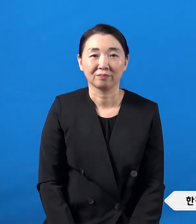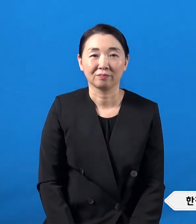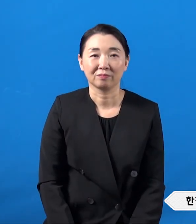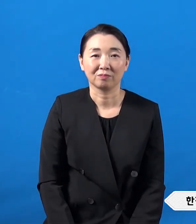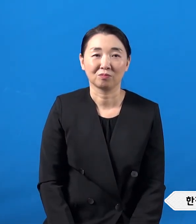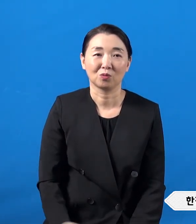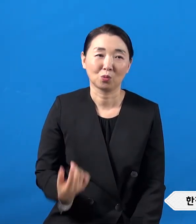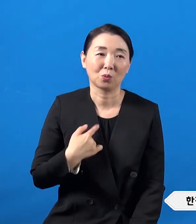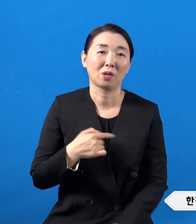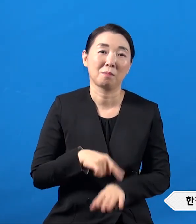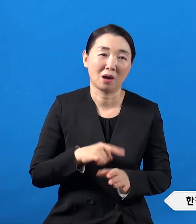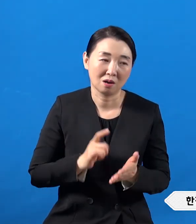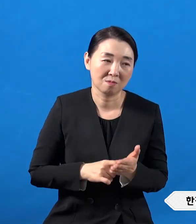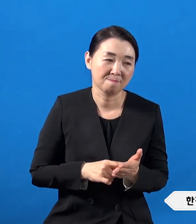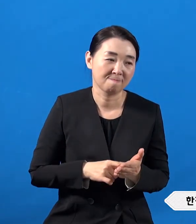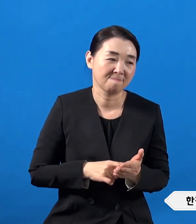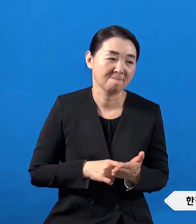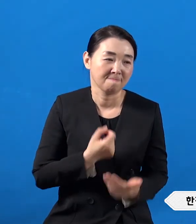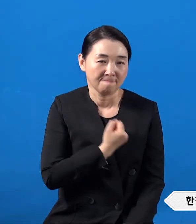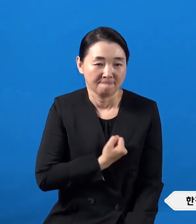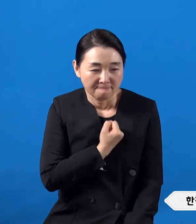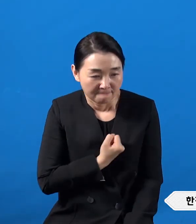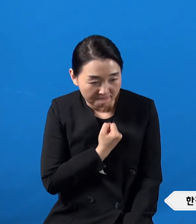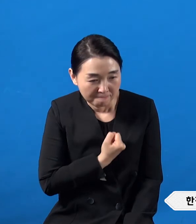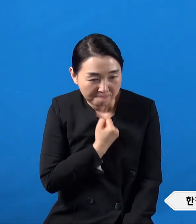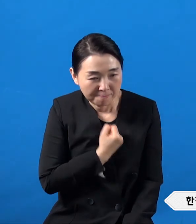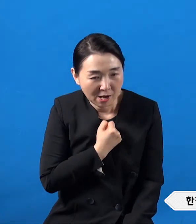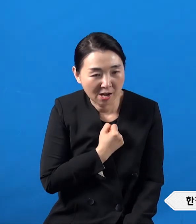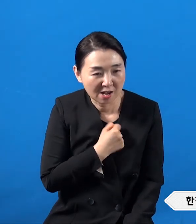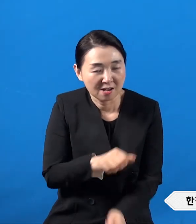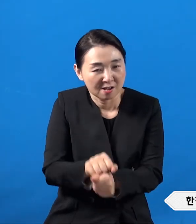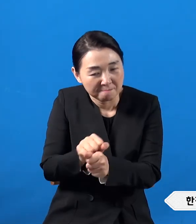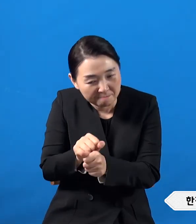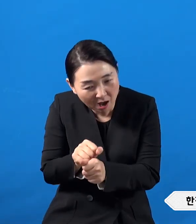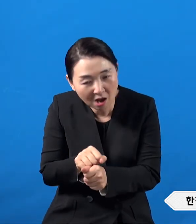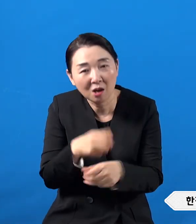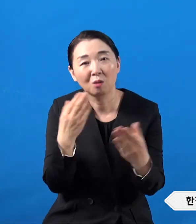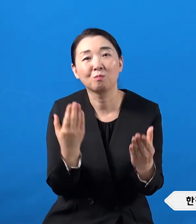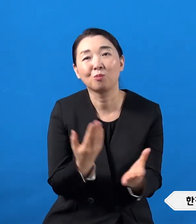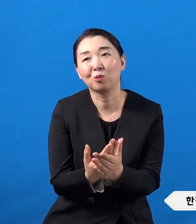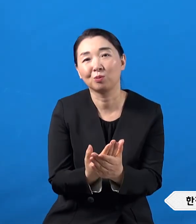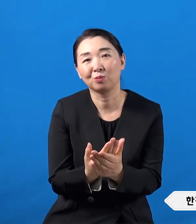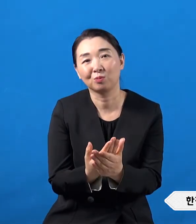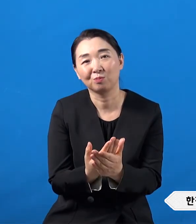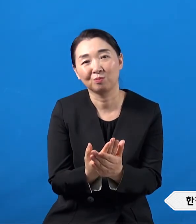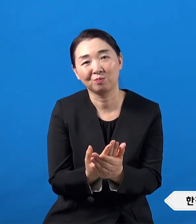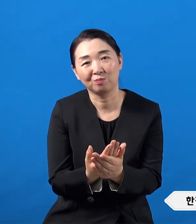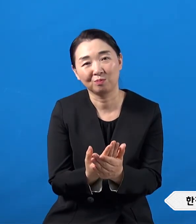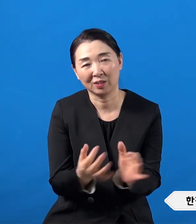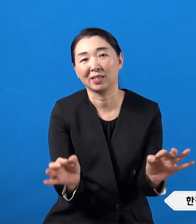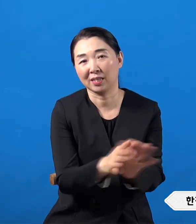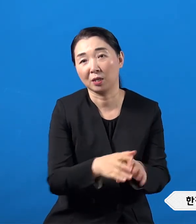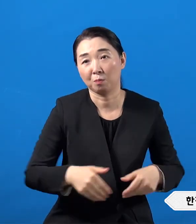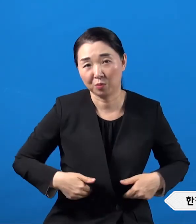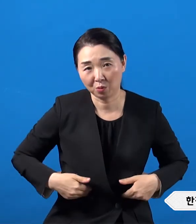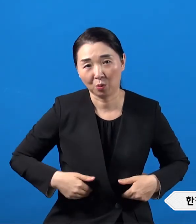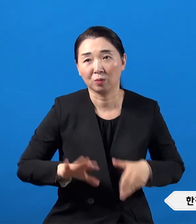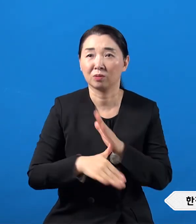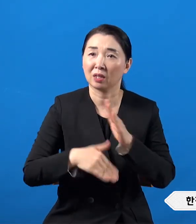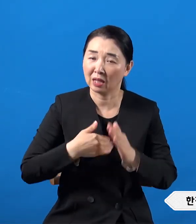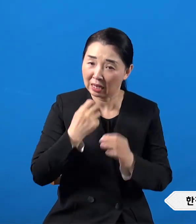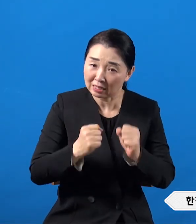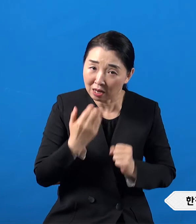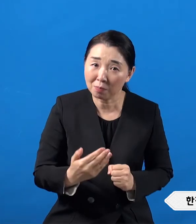그래서 내 마음에 맺혀있는 원한과 집착을 떠나보내버려야 됩니다. 그래야 내가 삽니다.